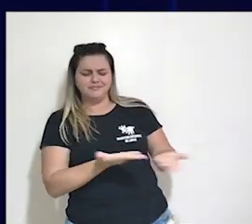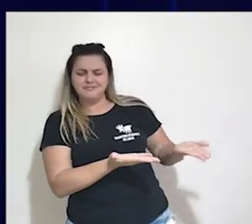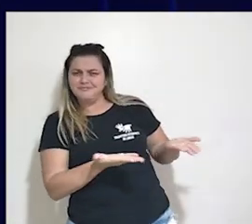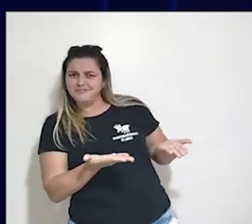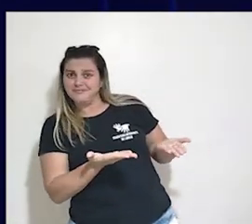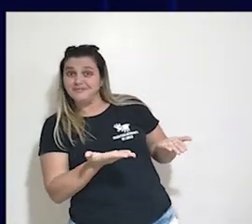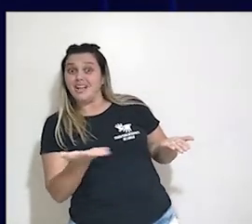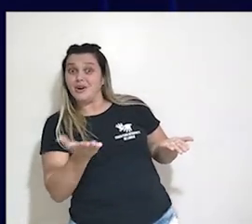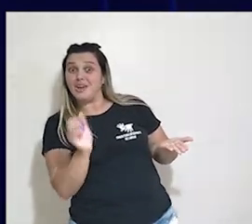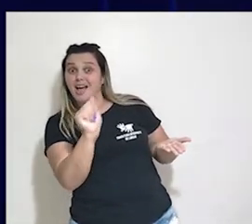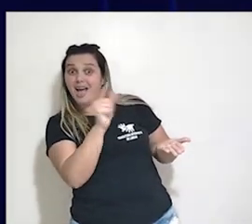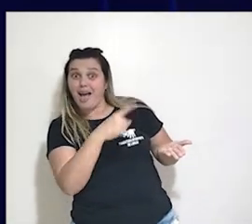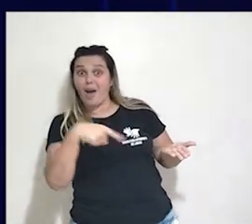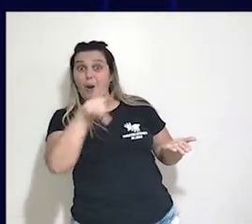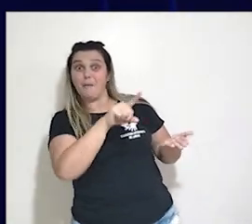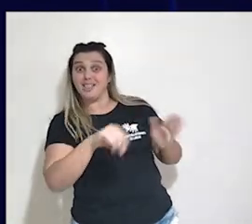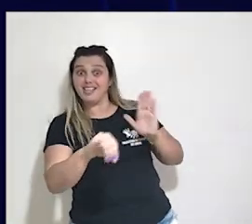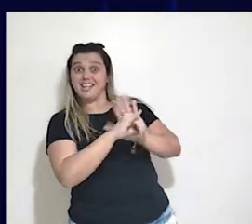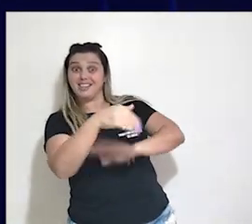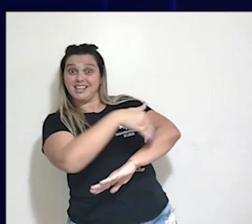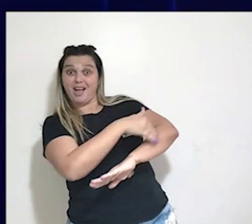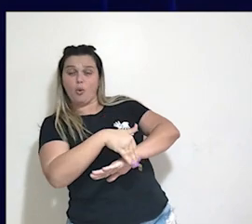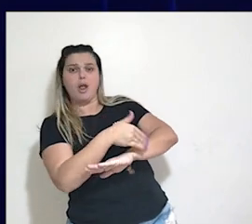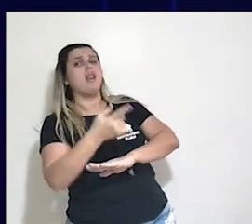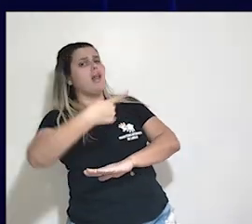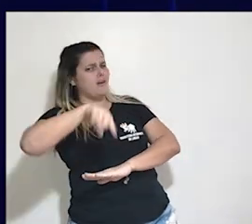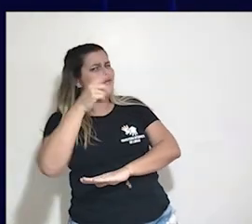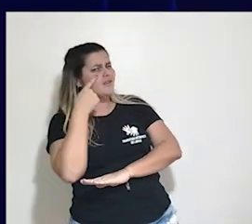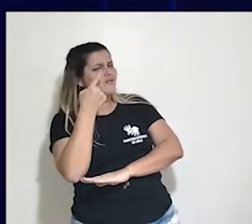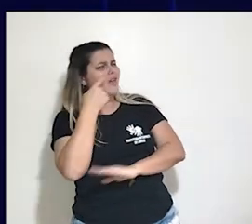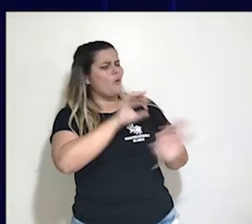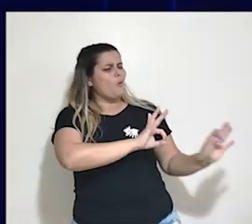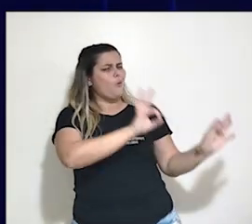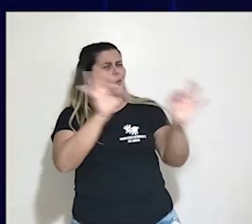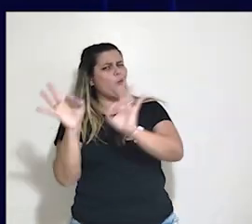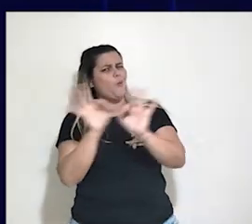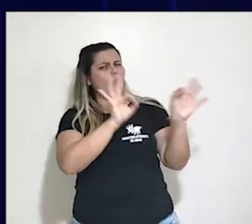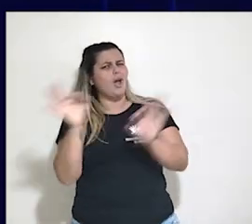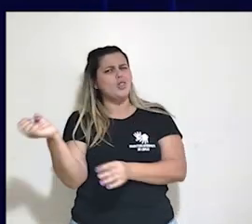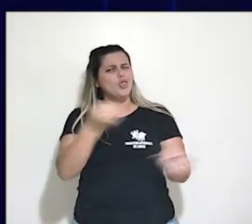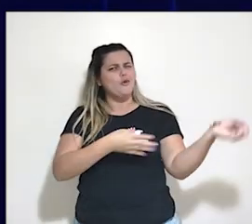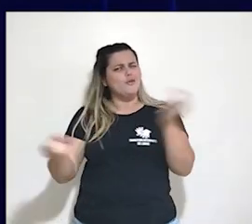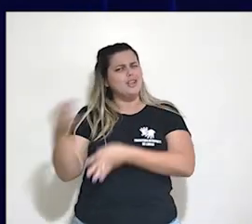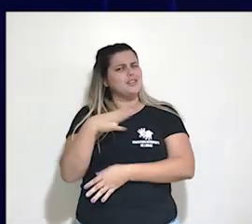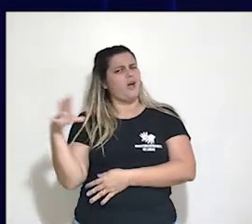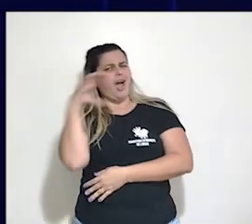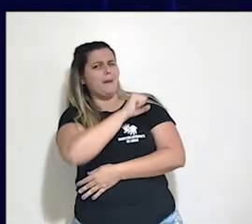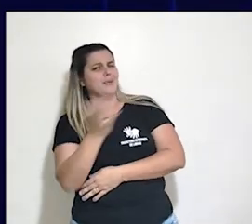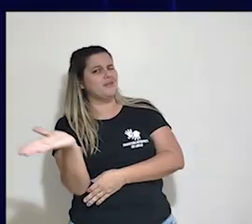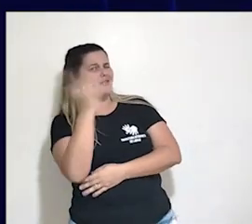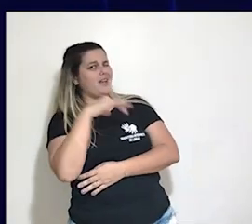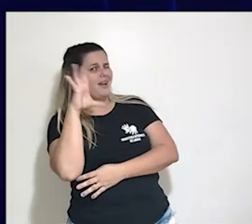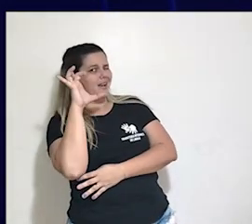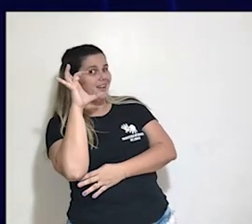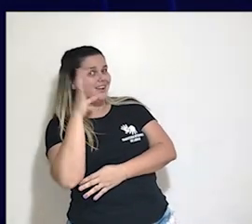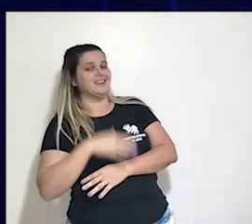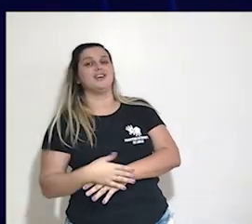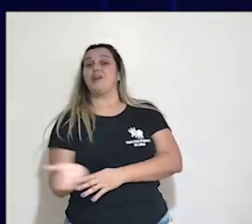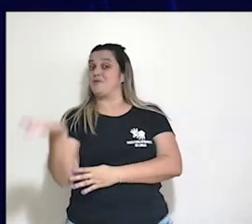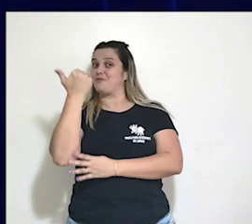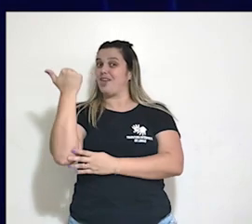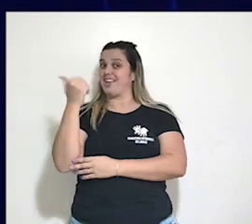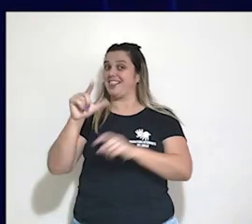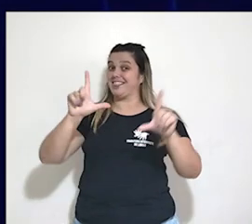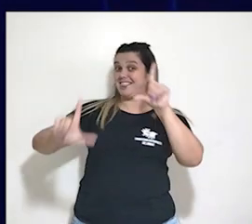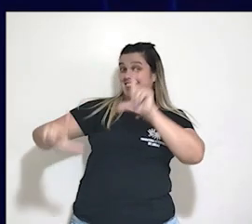das Ruas. Lá vocês ficam por dentro de todos os bastidores e todas as novidades também. Então corre lá. Bora para mais uma Identidade das